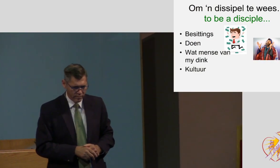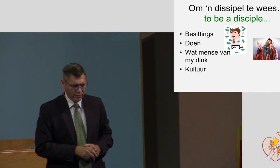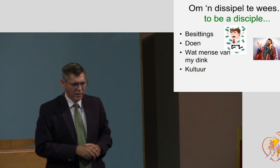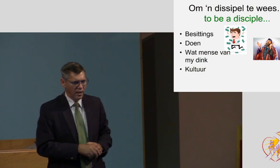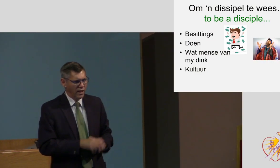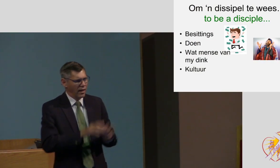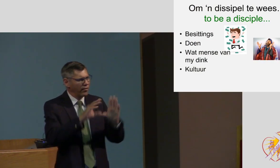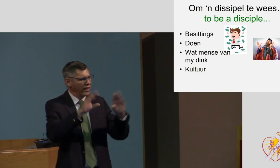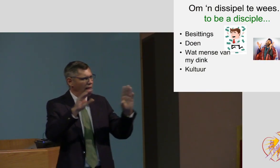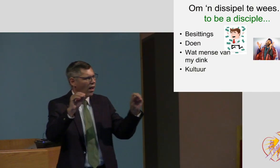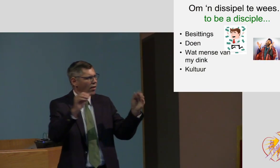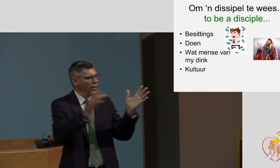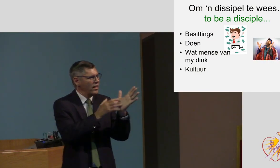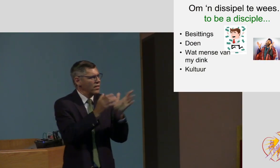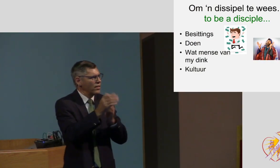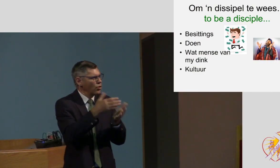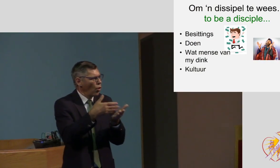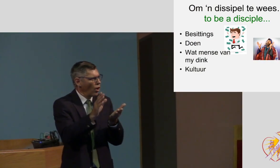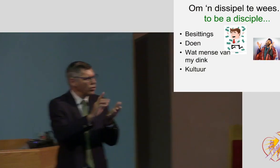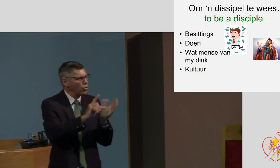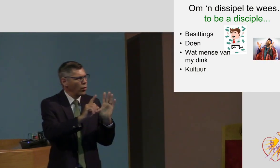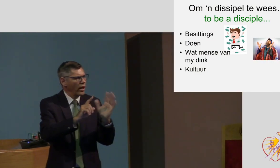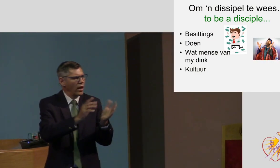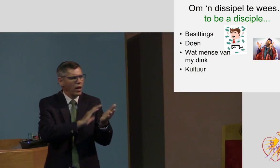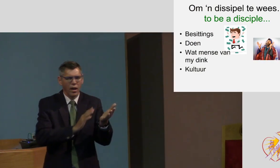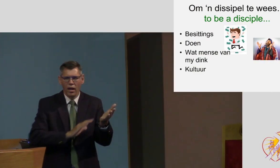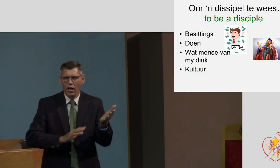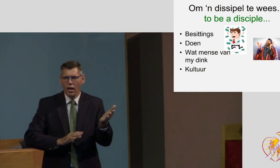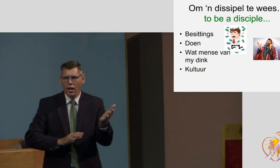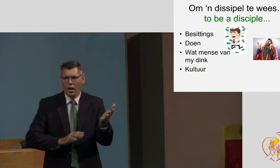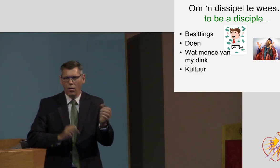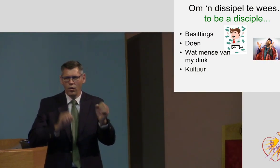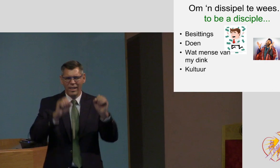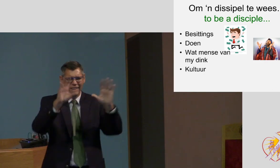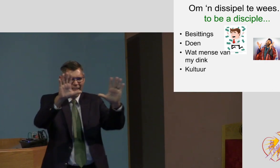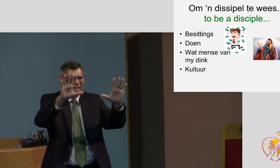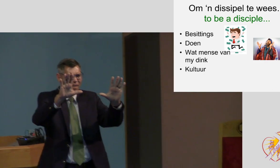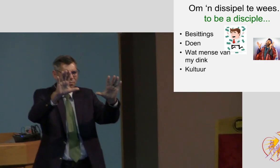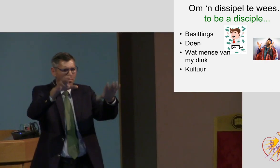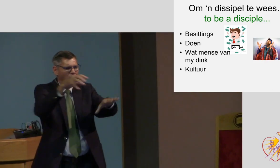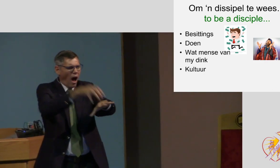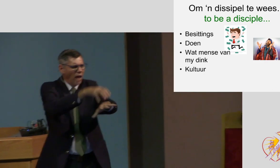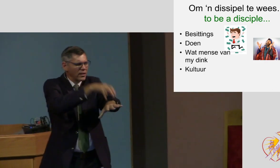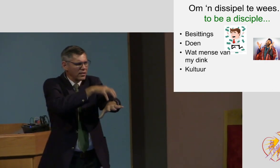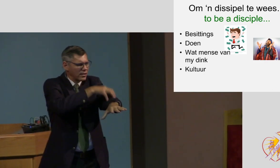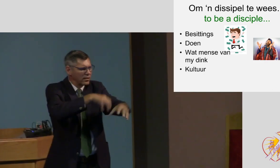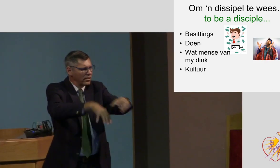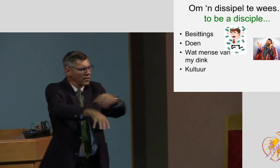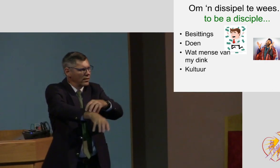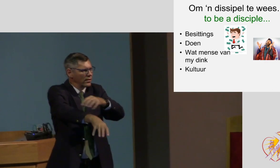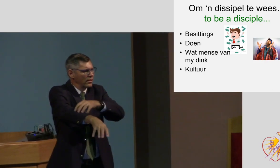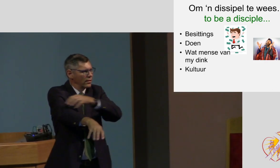En dan vertel Jesus nog 'n storie oor 10 melaatses.